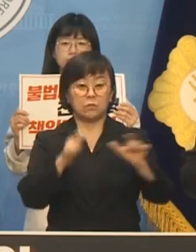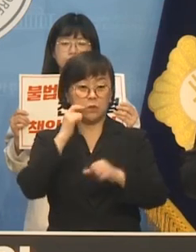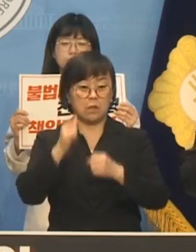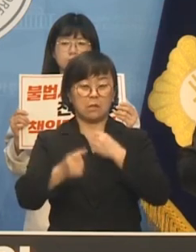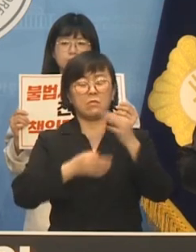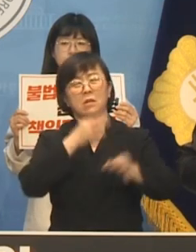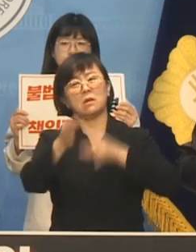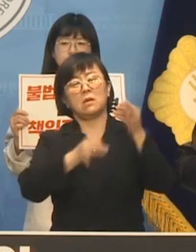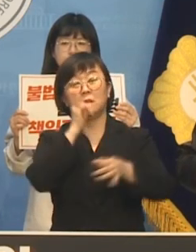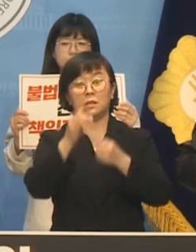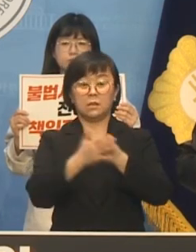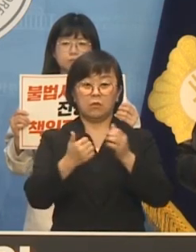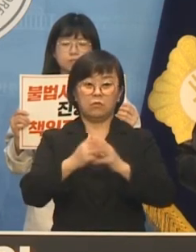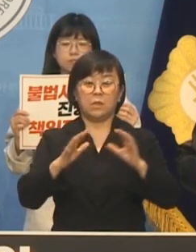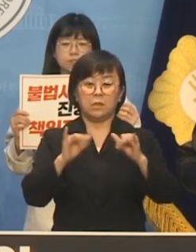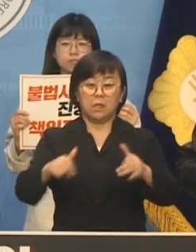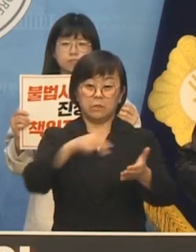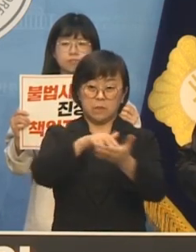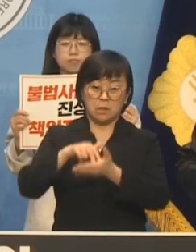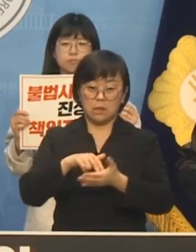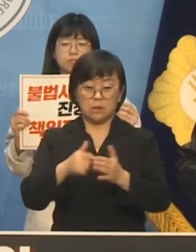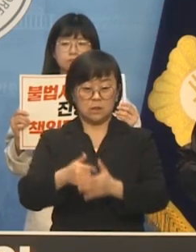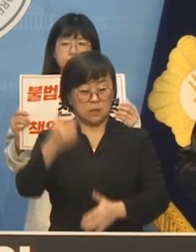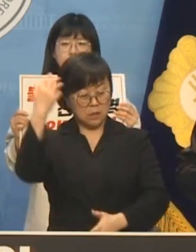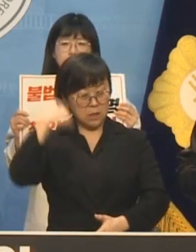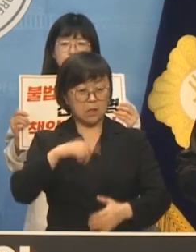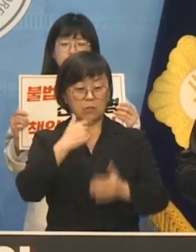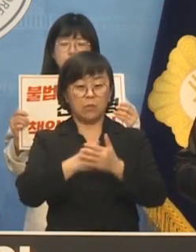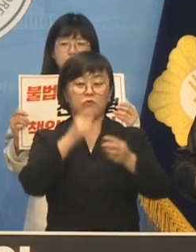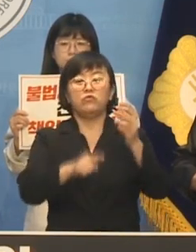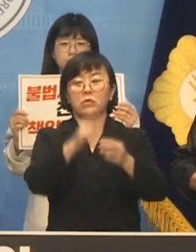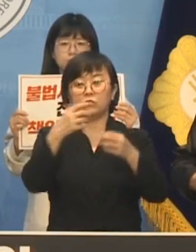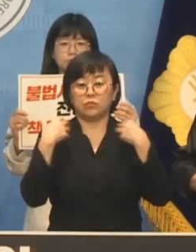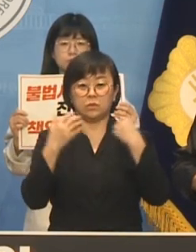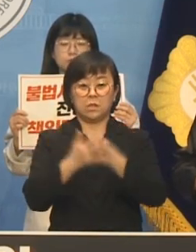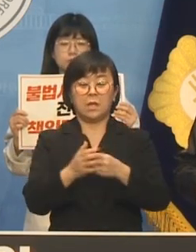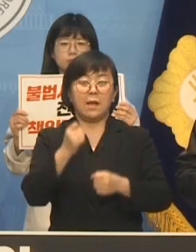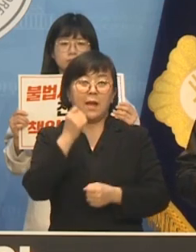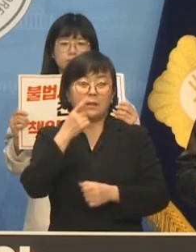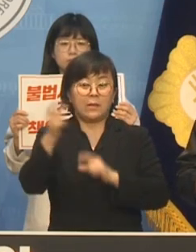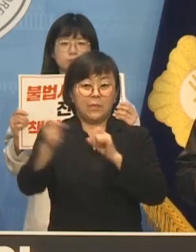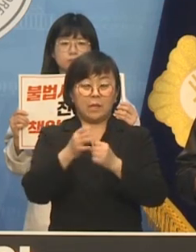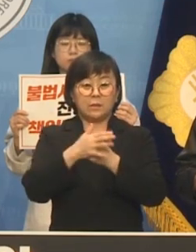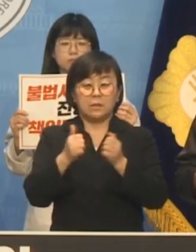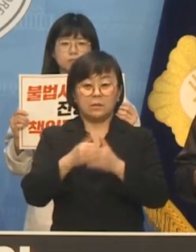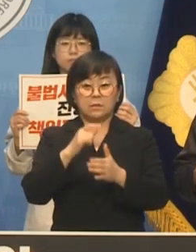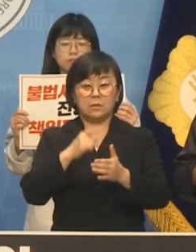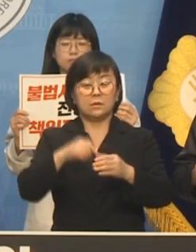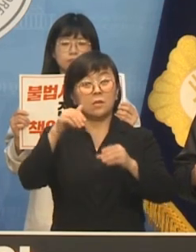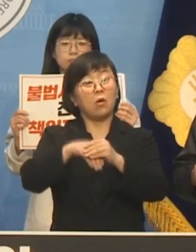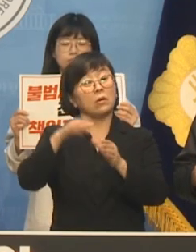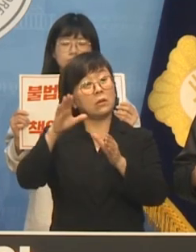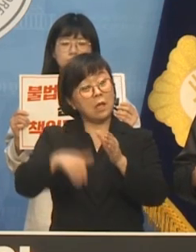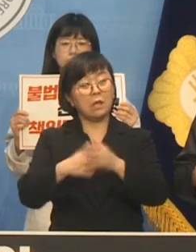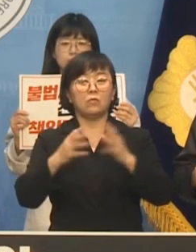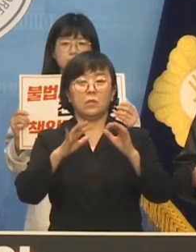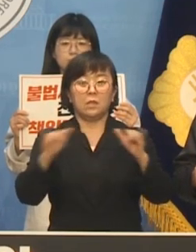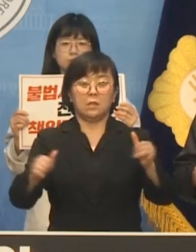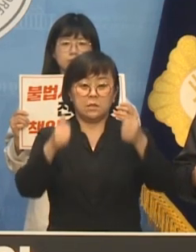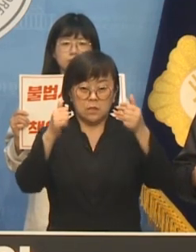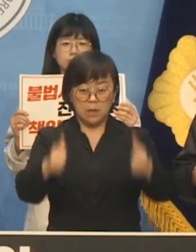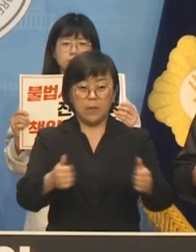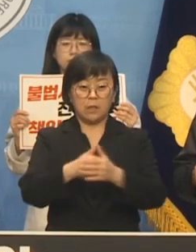아우성이 절로 나오는 국민들의 목소리를 감지한 윤석열 정권은 한 달여 앞으로 다가온 총선에서 국민들의